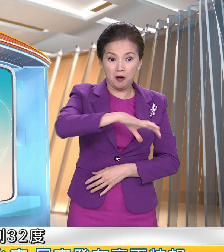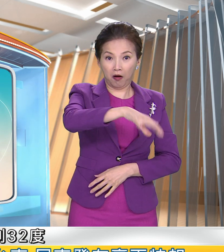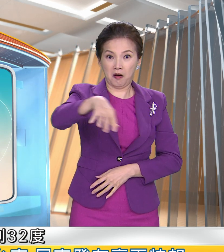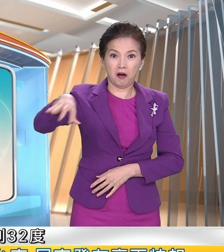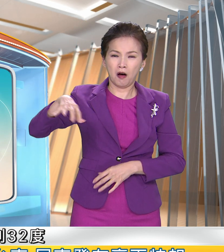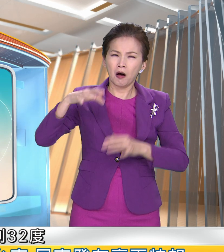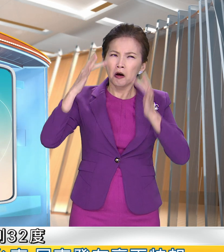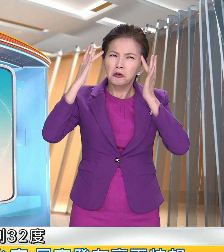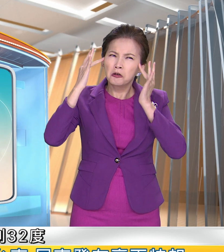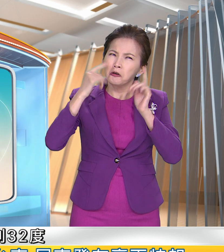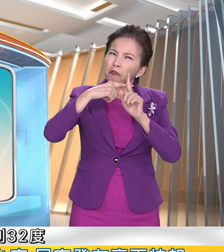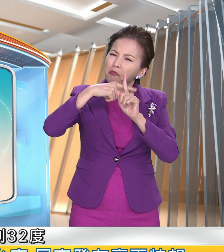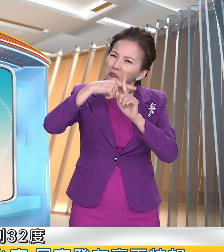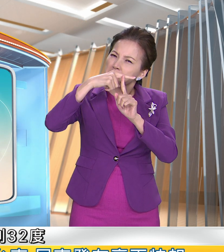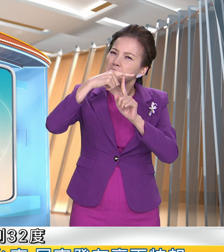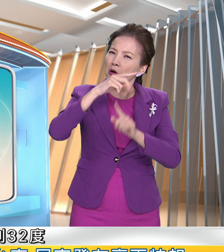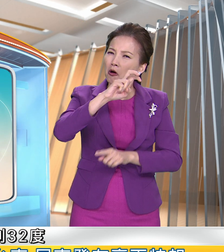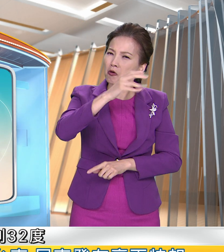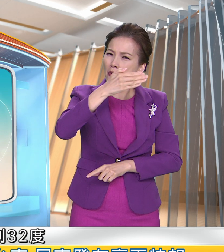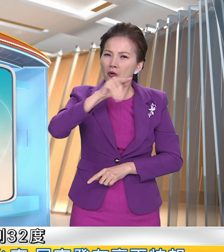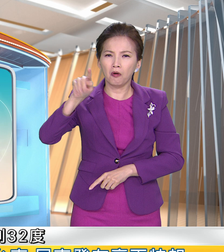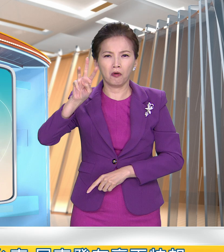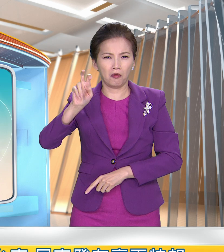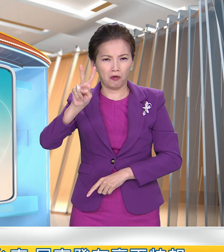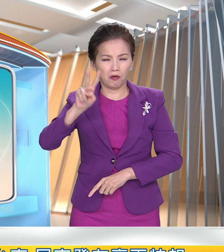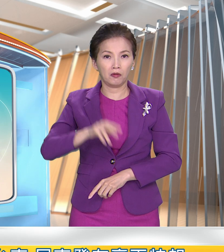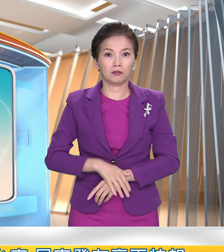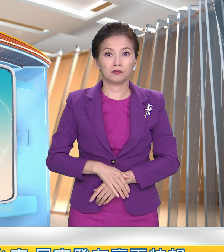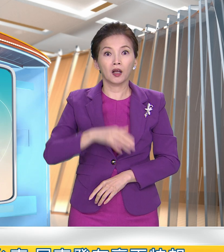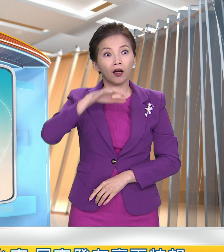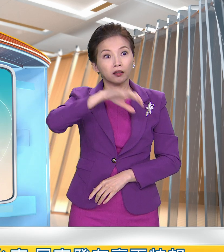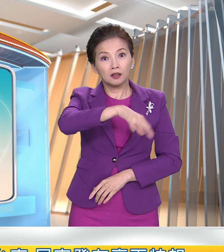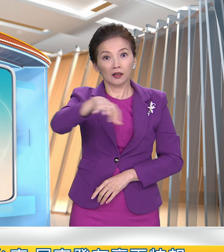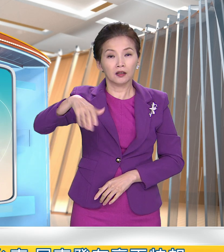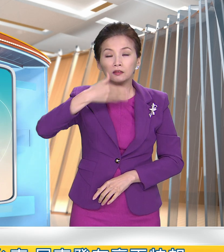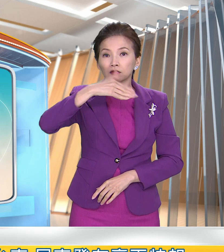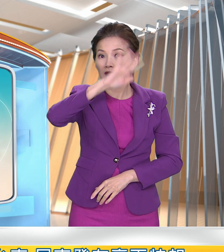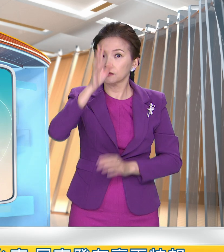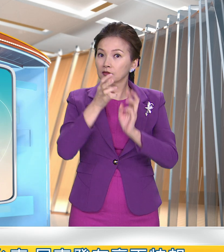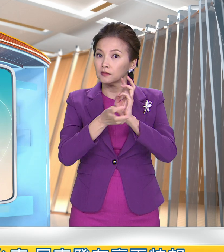29到32度。接着就提供您各地的气象资料。